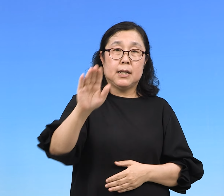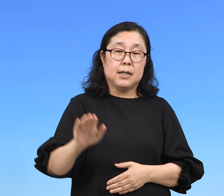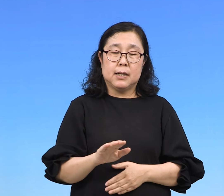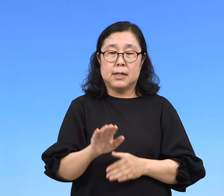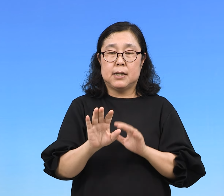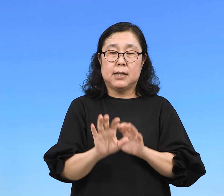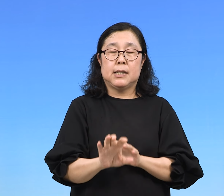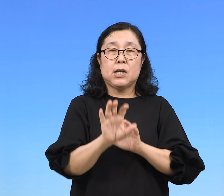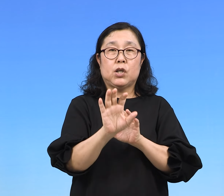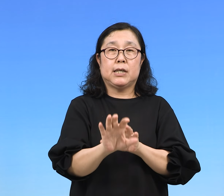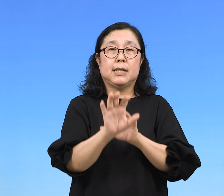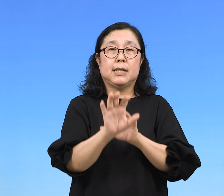찬양하며 우리는